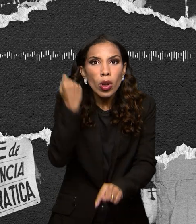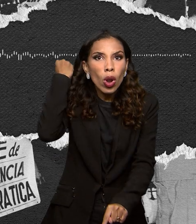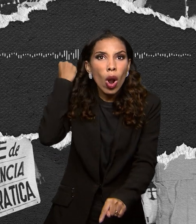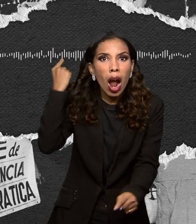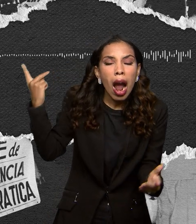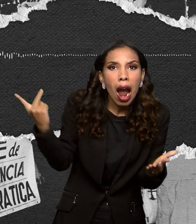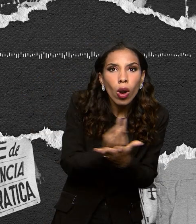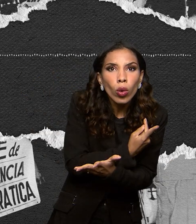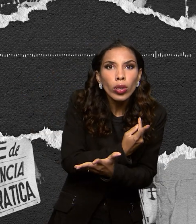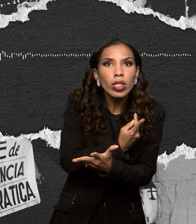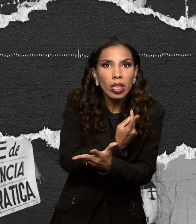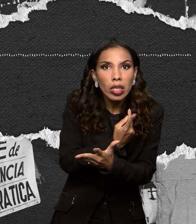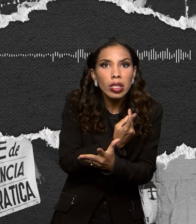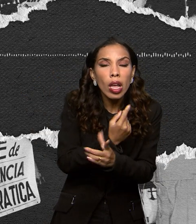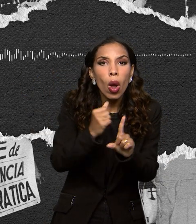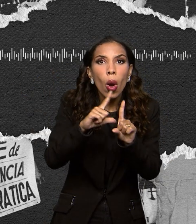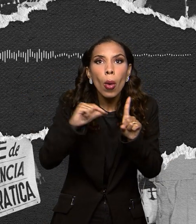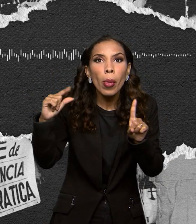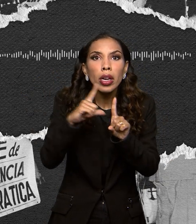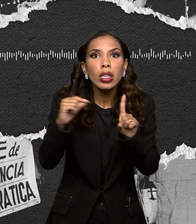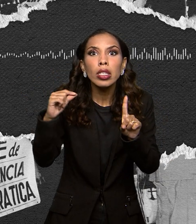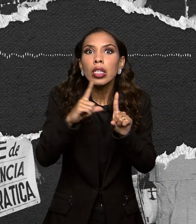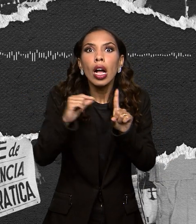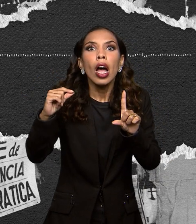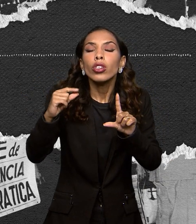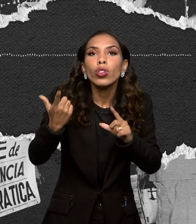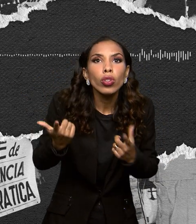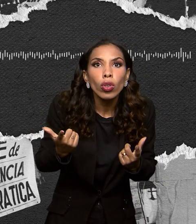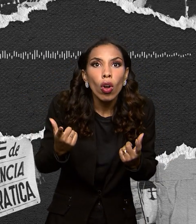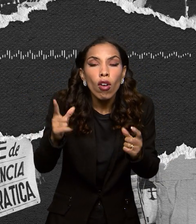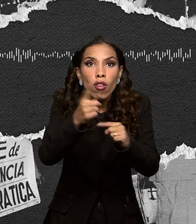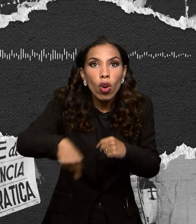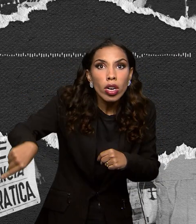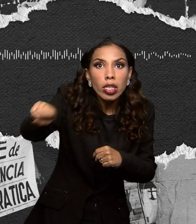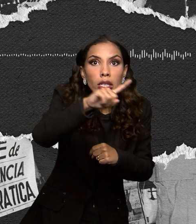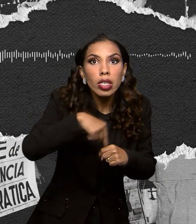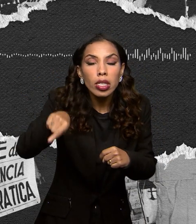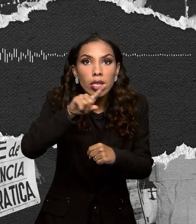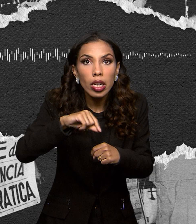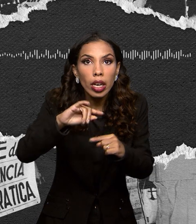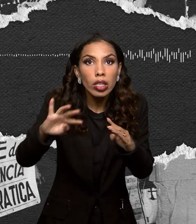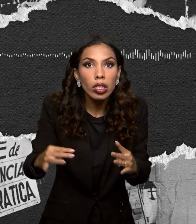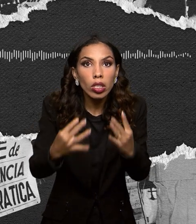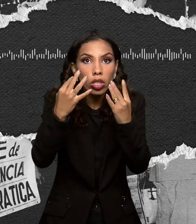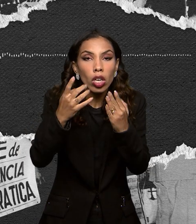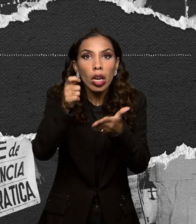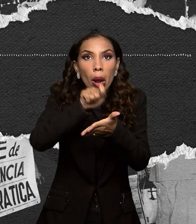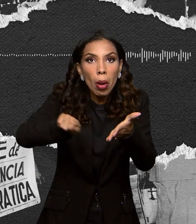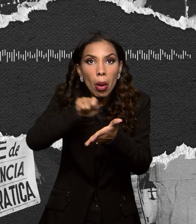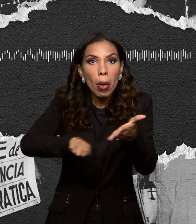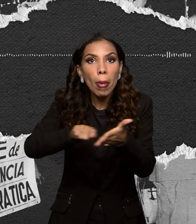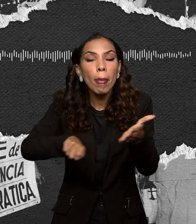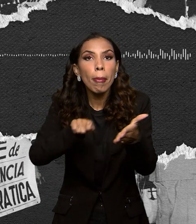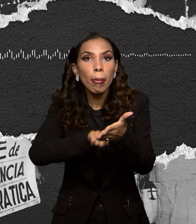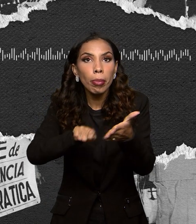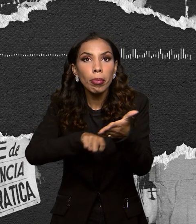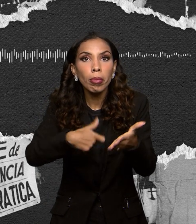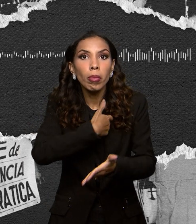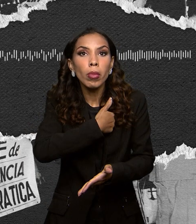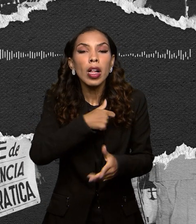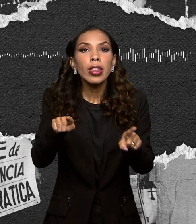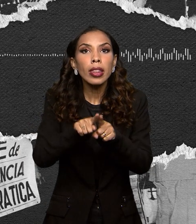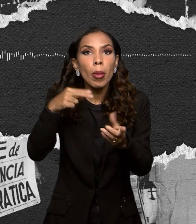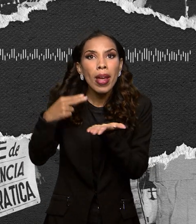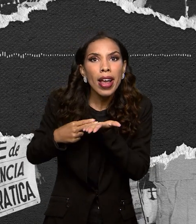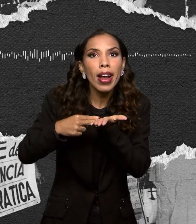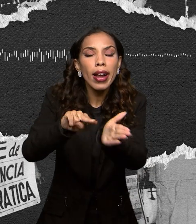filhos no Palácio do Catete. Atenção, atenção, ouvintes. Além do bilhete deixado pelo presidente Vargas, há uma carta encontrada